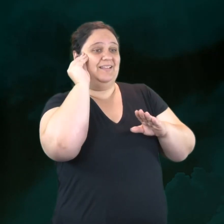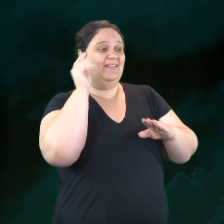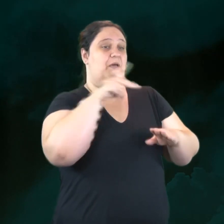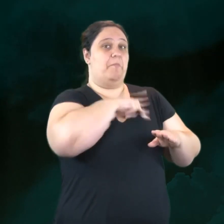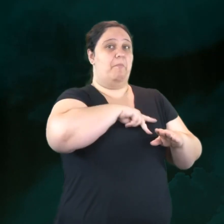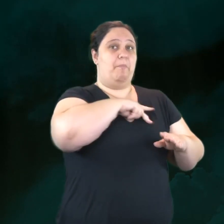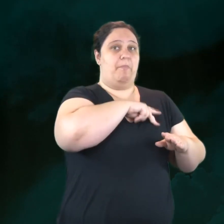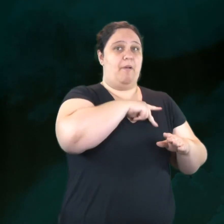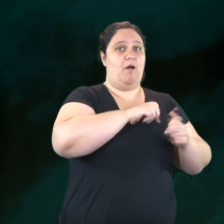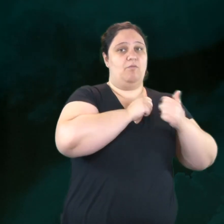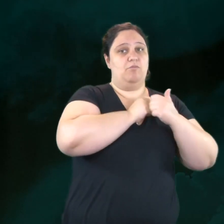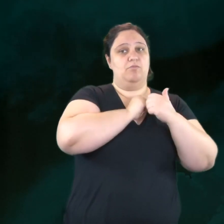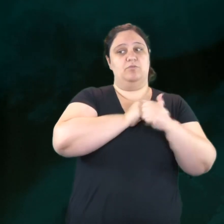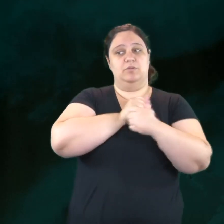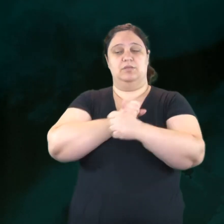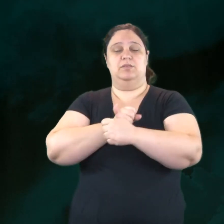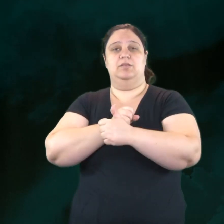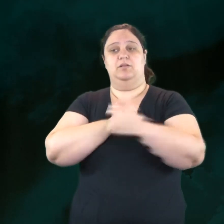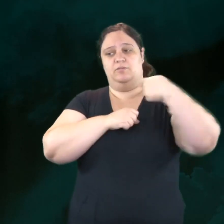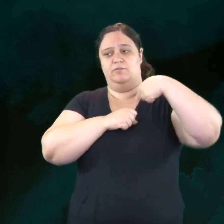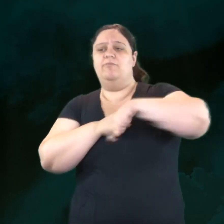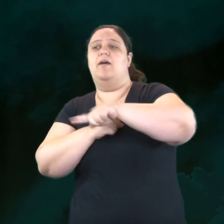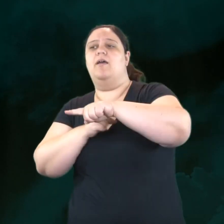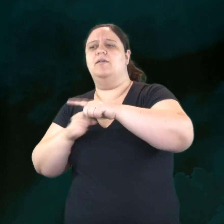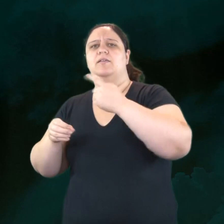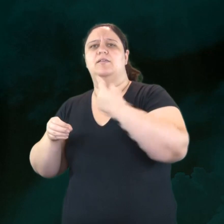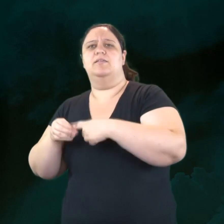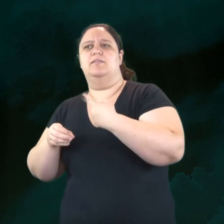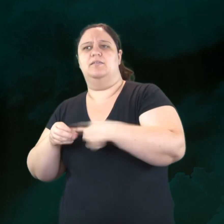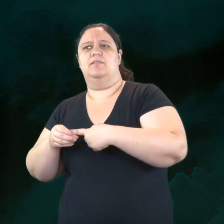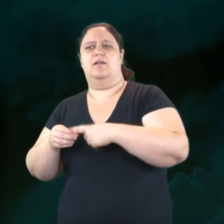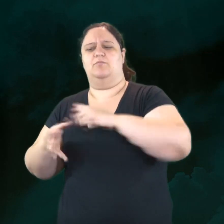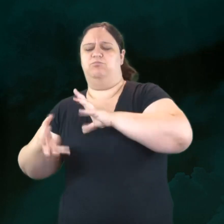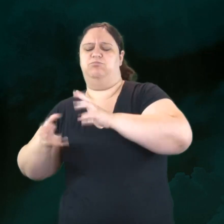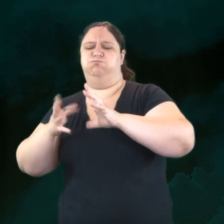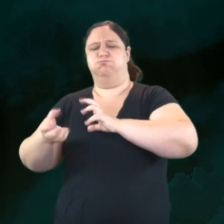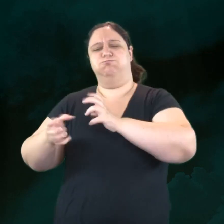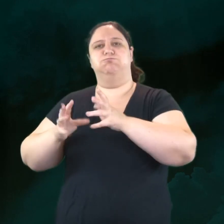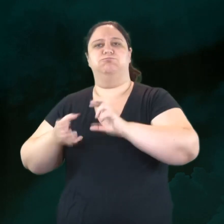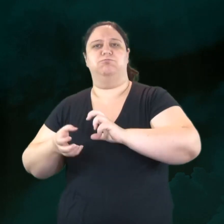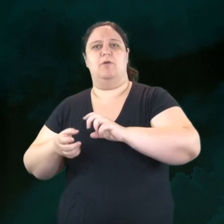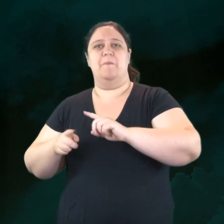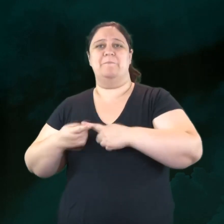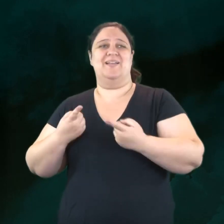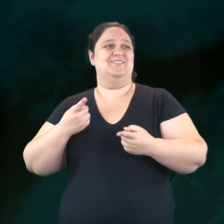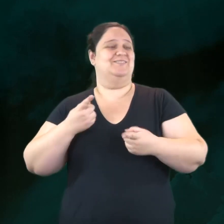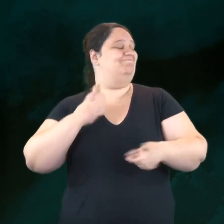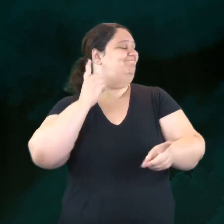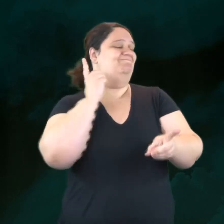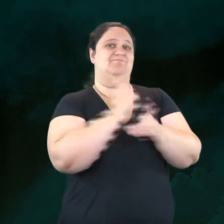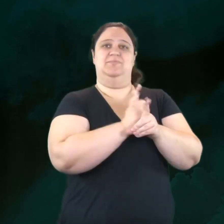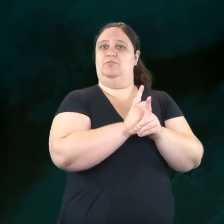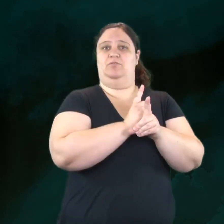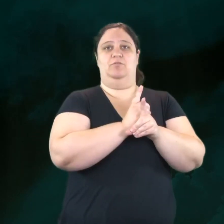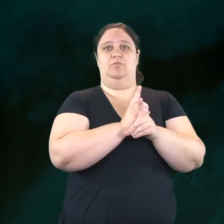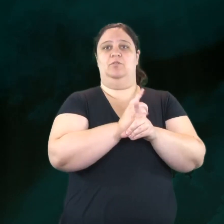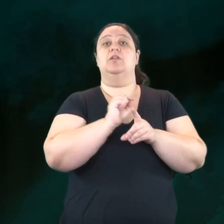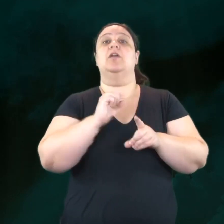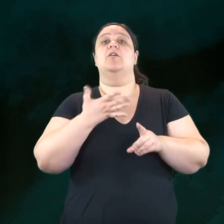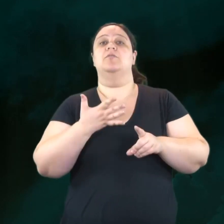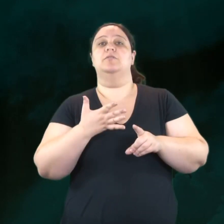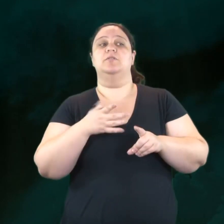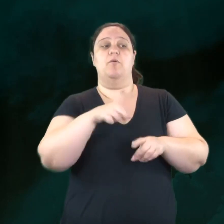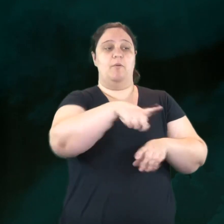Silas, mas eles não encontraram. E o que aconteceu aqui? Porém, não os encontrando, arrastaram Jason